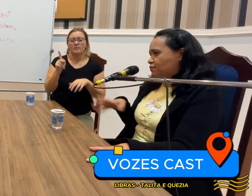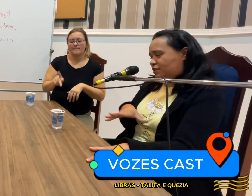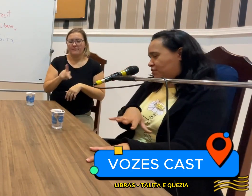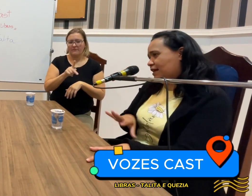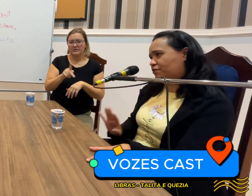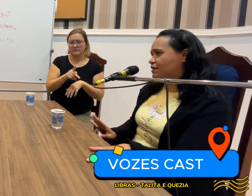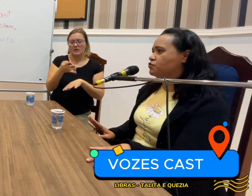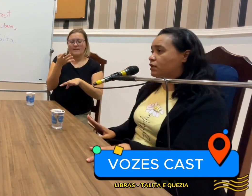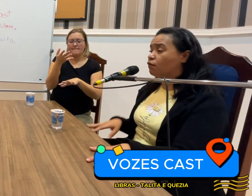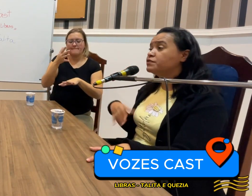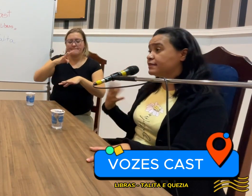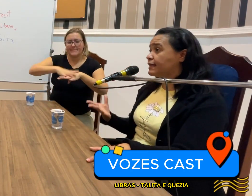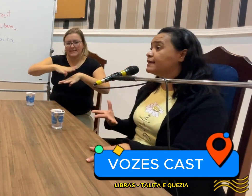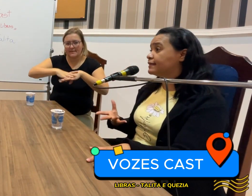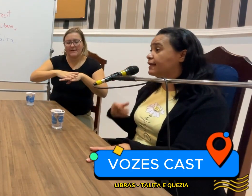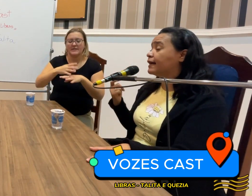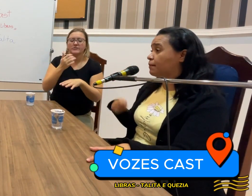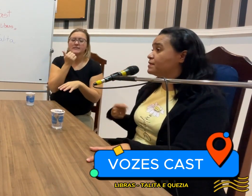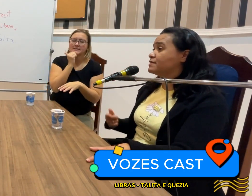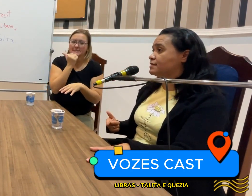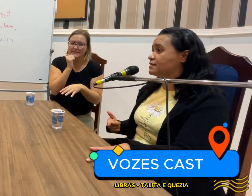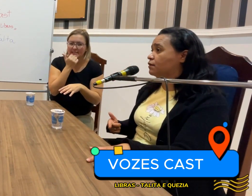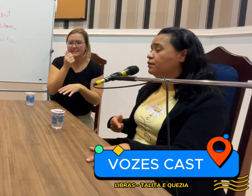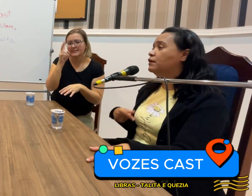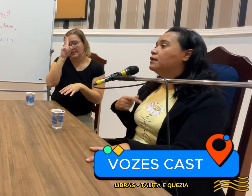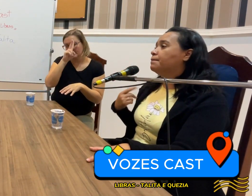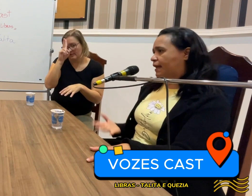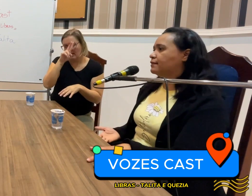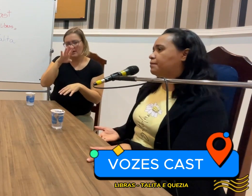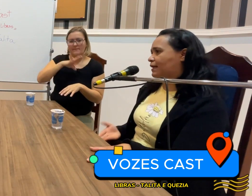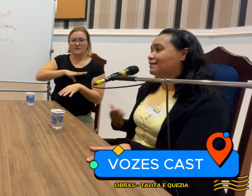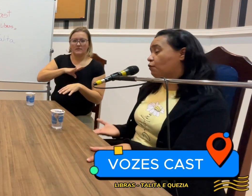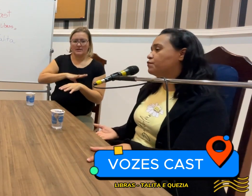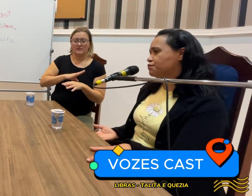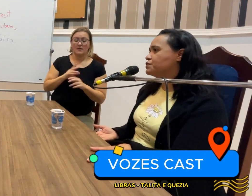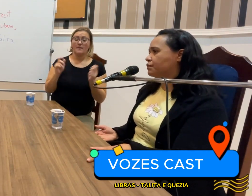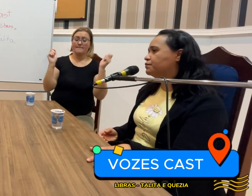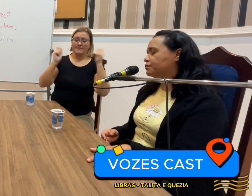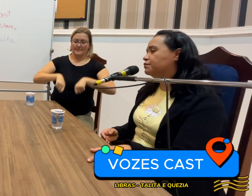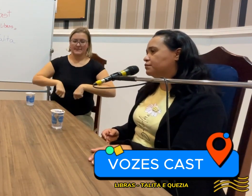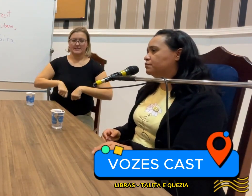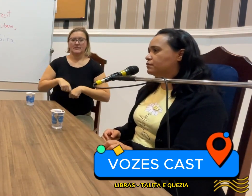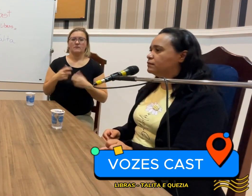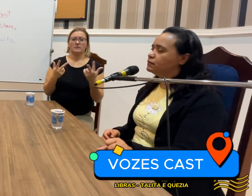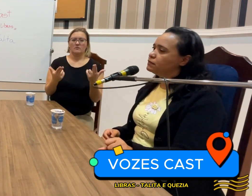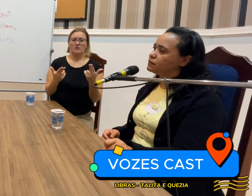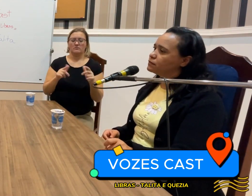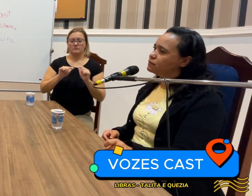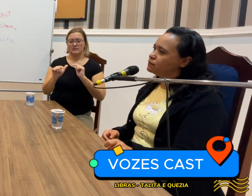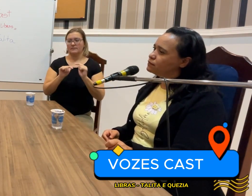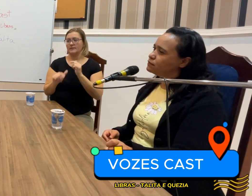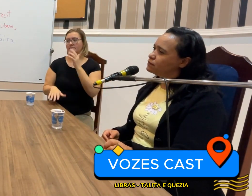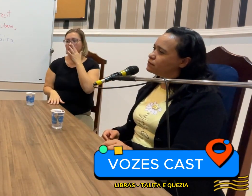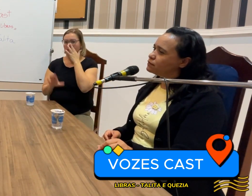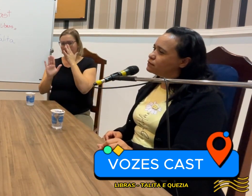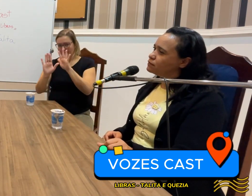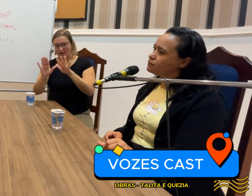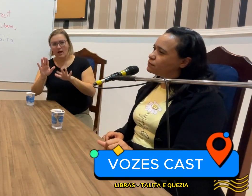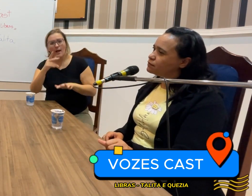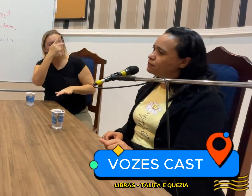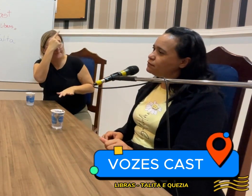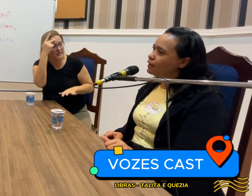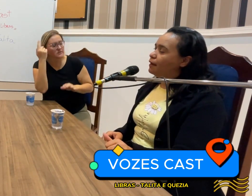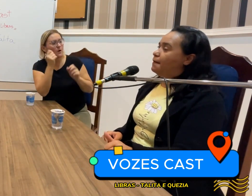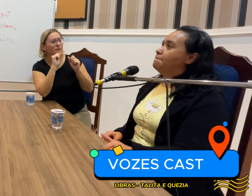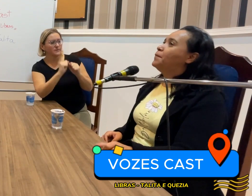áreas que não seja da área educacional, você tem que ter a capacitação para tal função. Então, as pessoas podem se